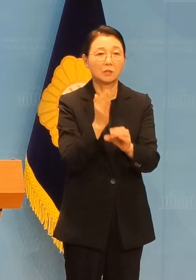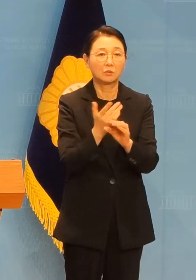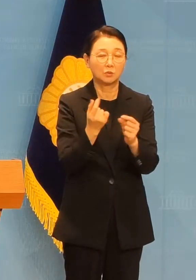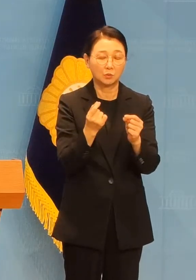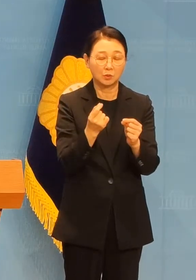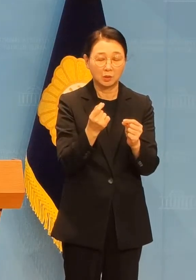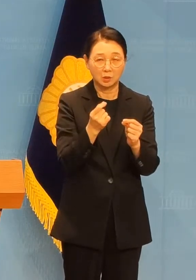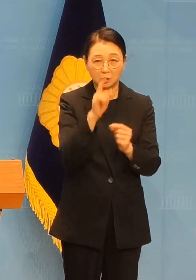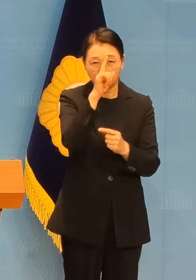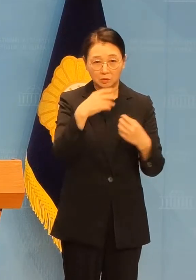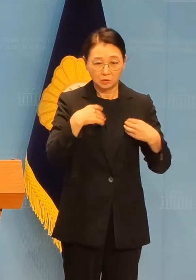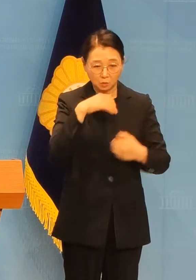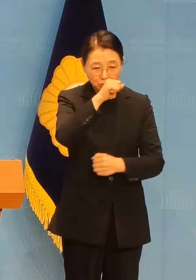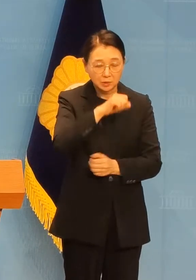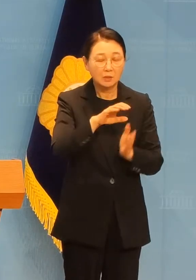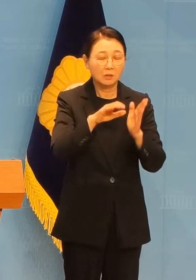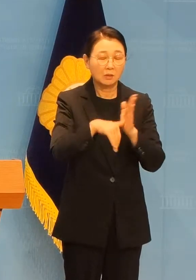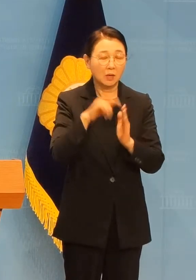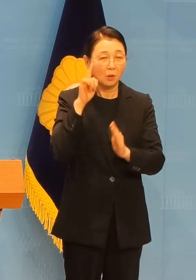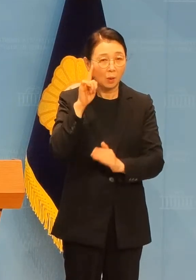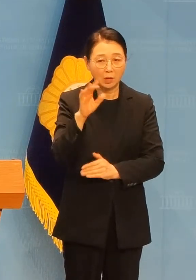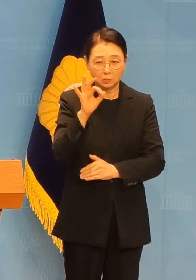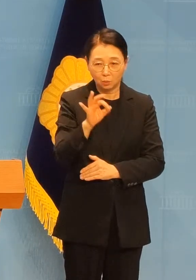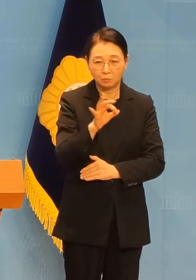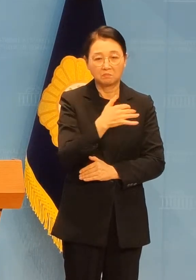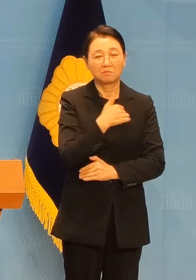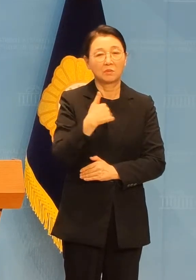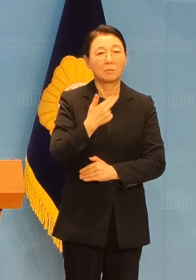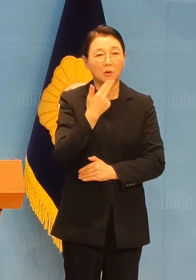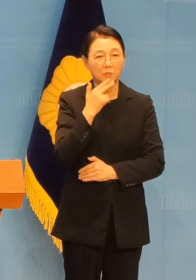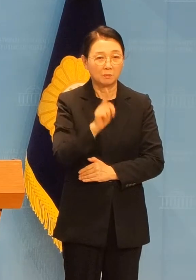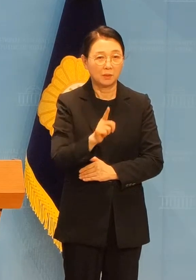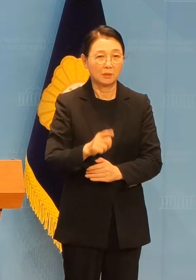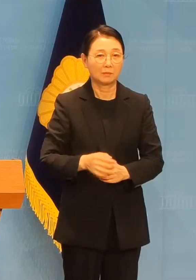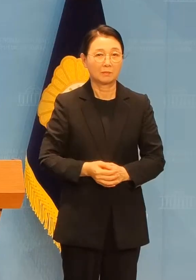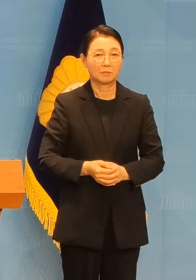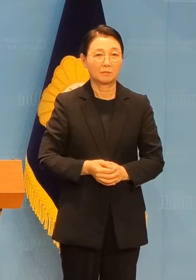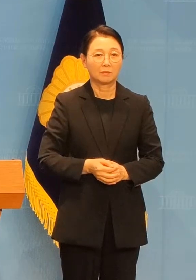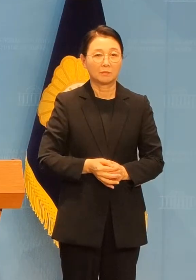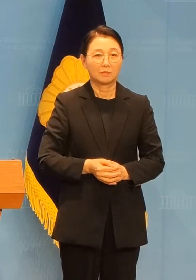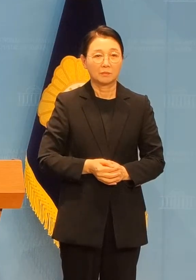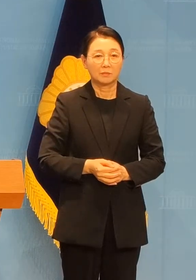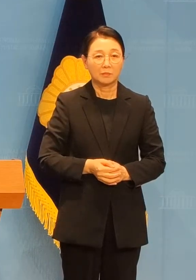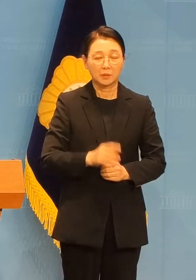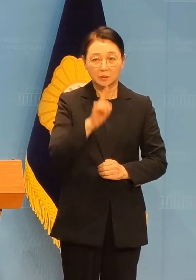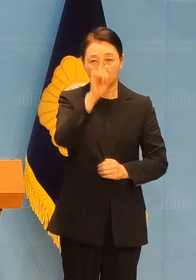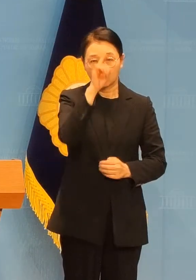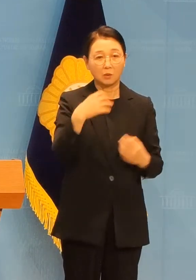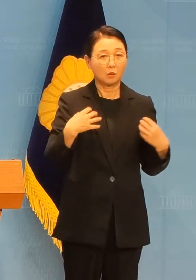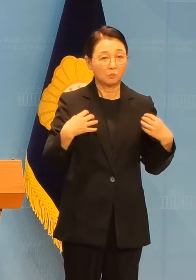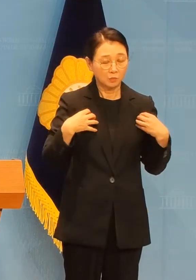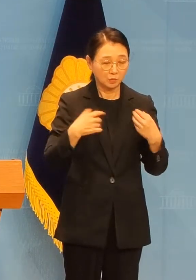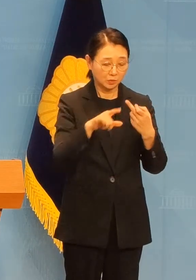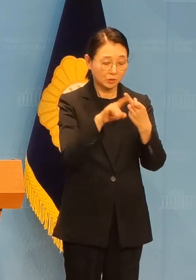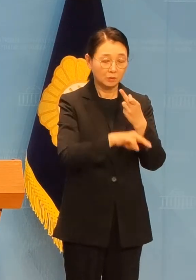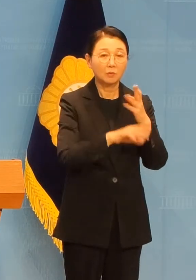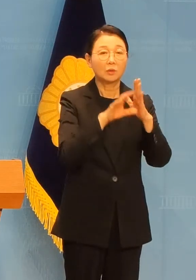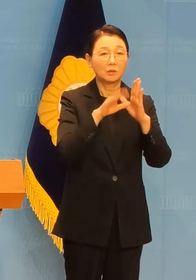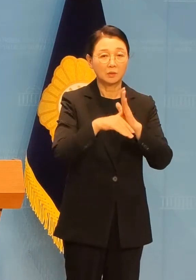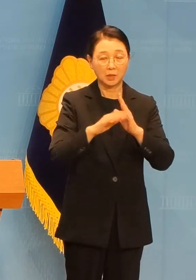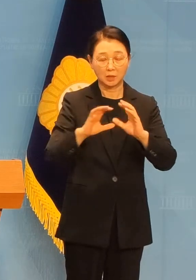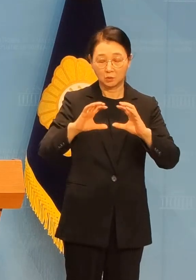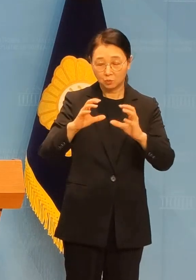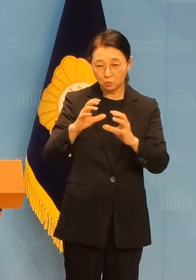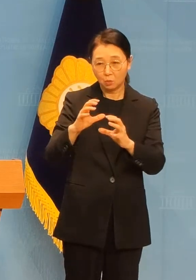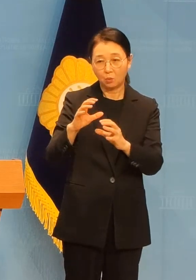재정에 실질적인 여력이 남아있지 않다는 명백한 신호입니다. 실제로 정부는 지난해 12월 국고